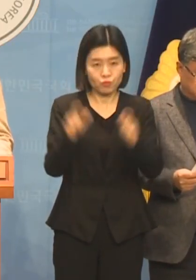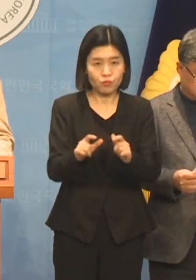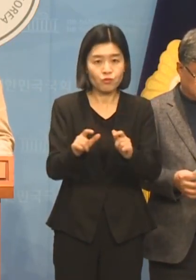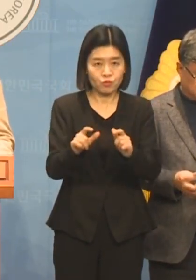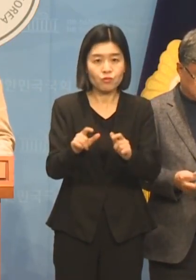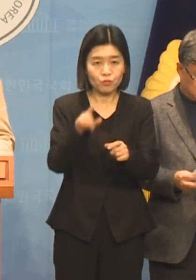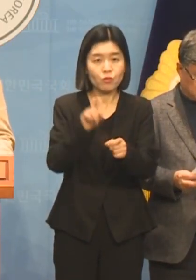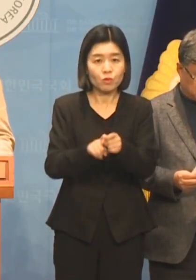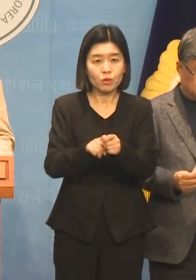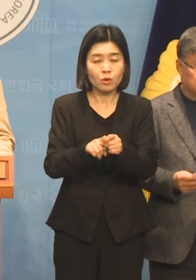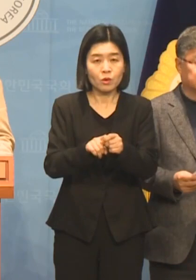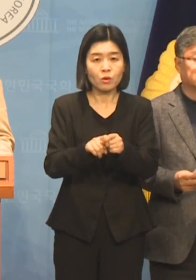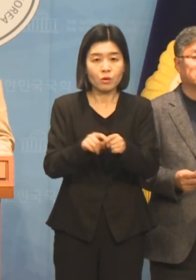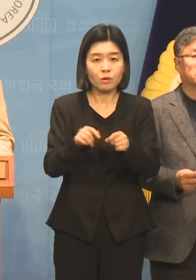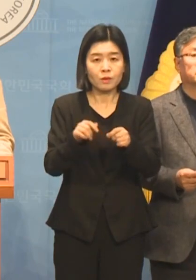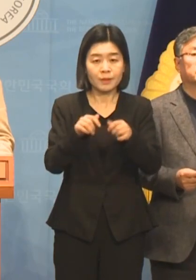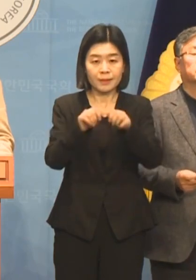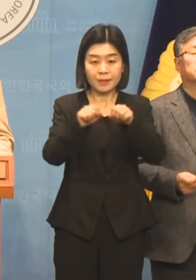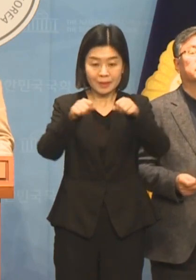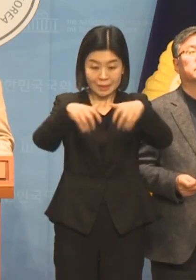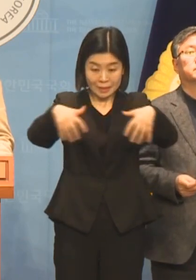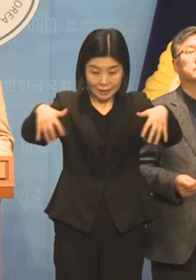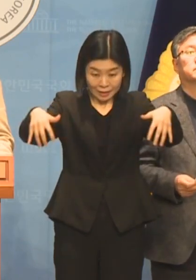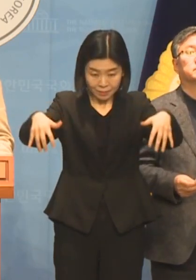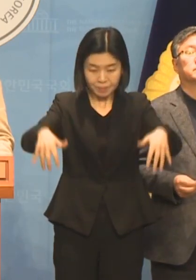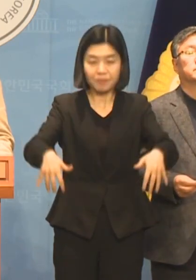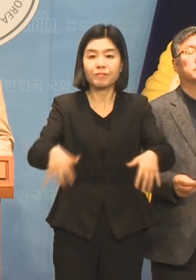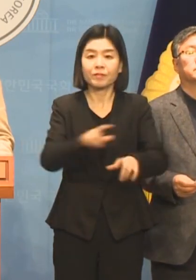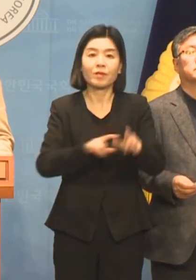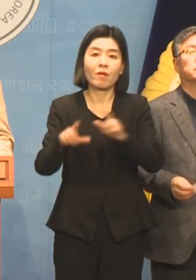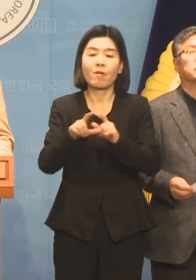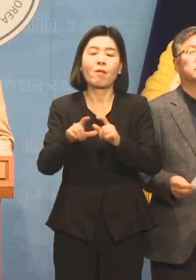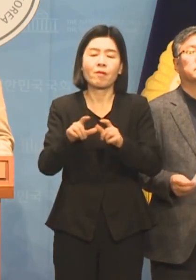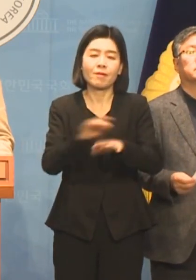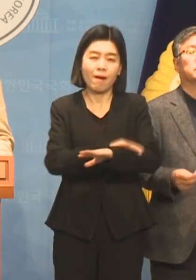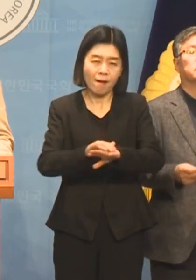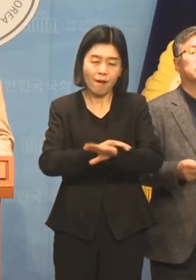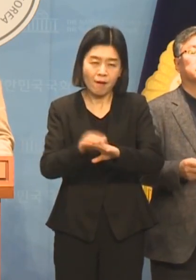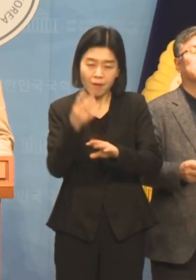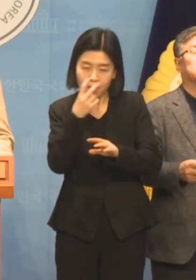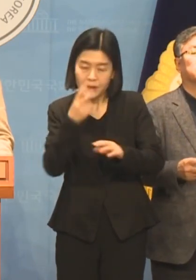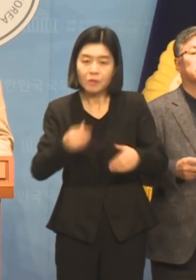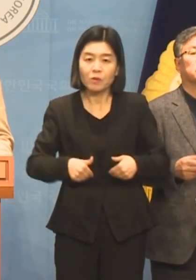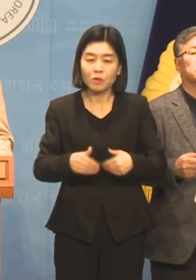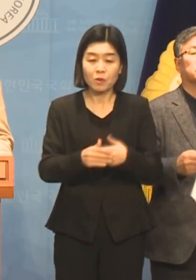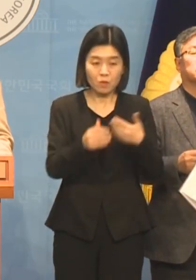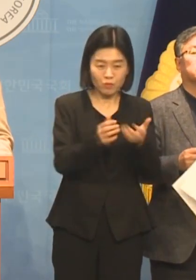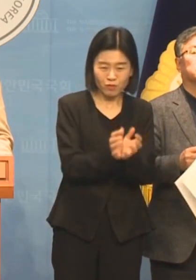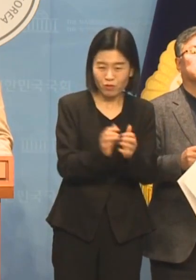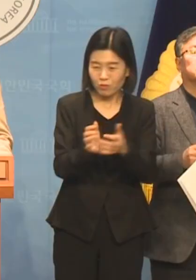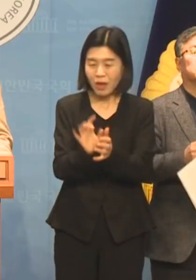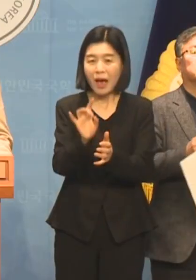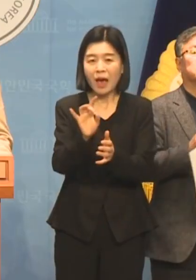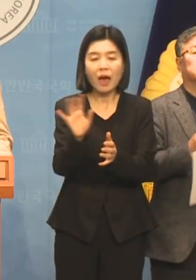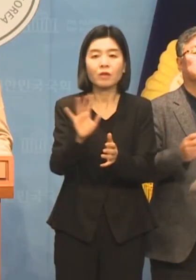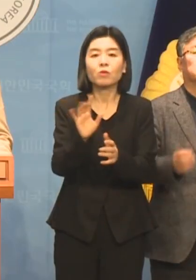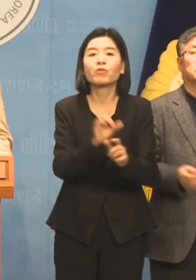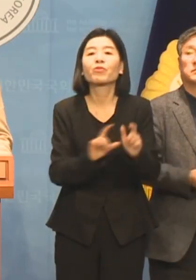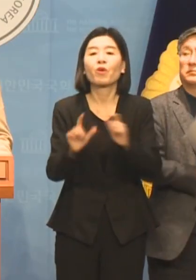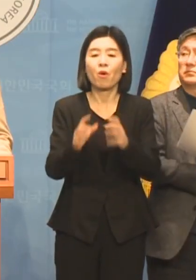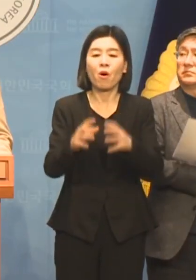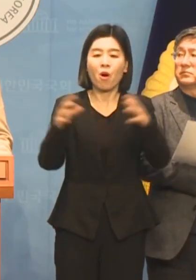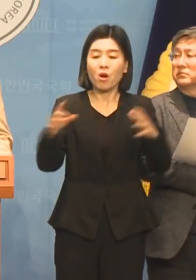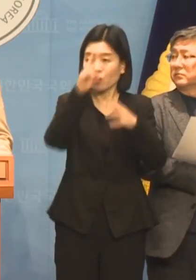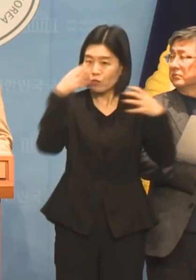위한 시스템을 광범위하게 구성하는 게 중요합니다. 한두 부처의 능력으로 감당할 수 있는 부분이 아닐 수도 있습니다. 이젠